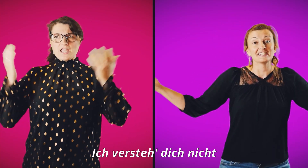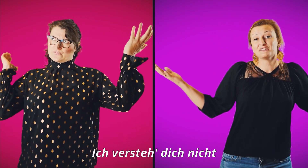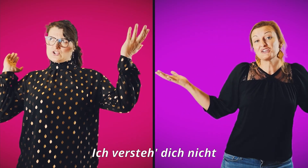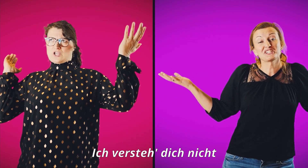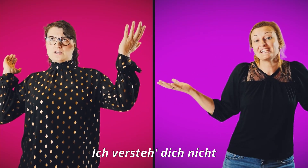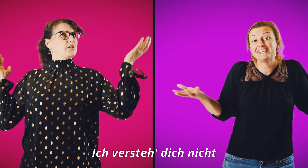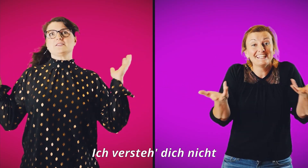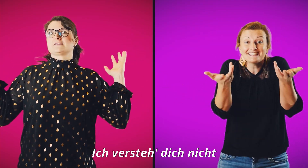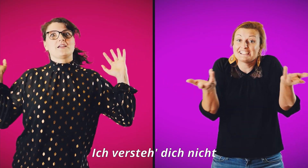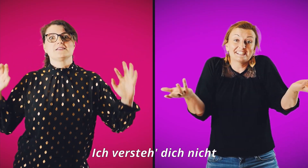Ich versteh dich nicht.